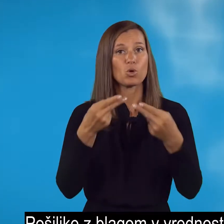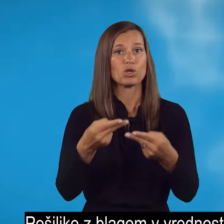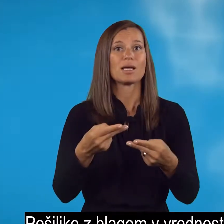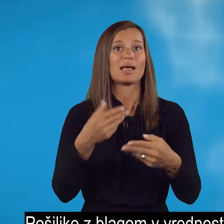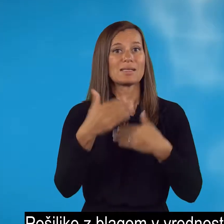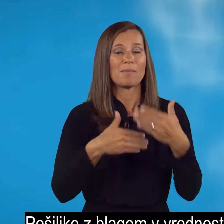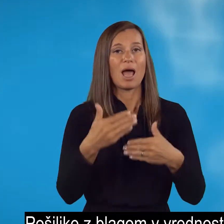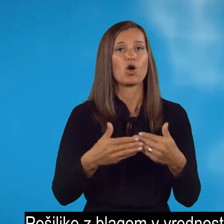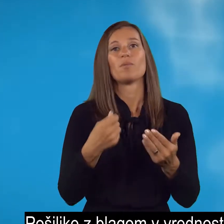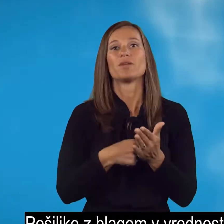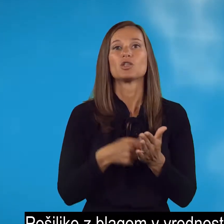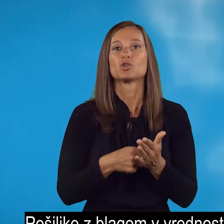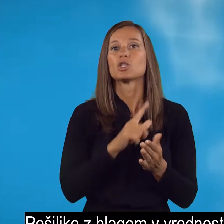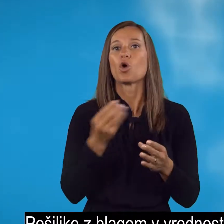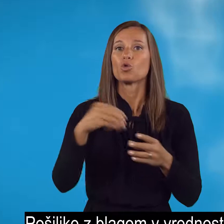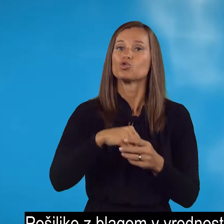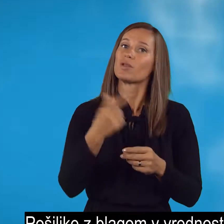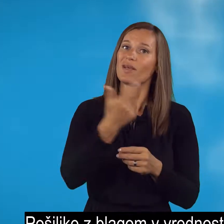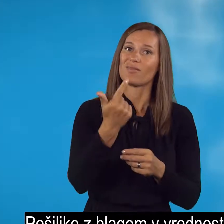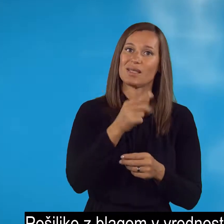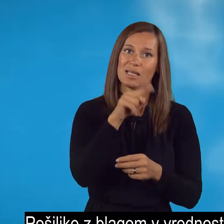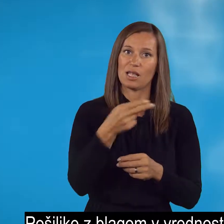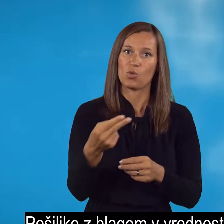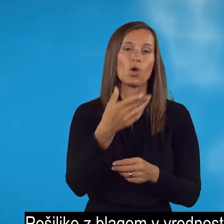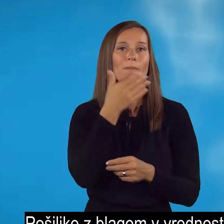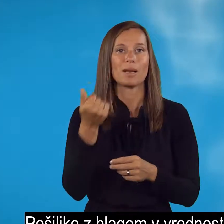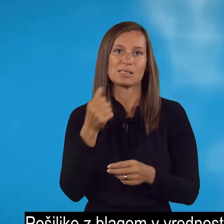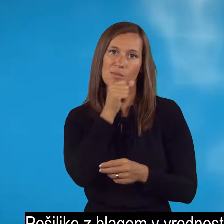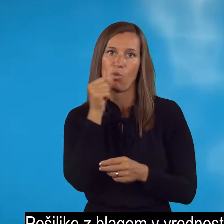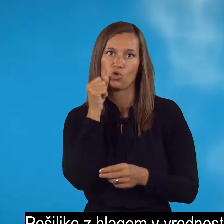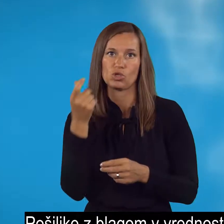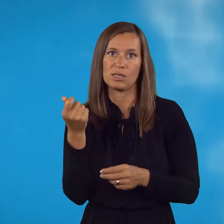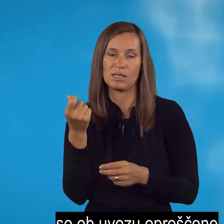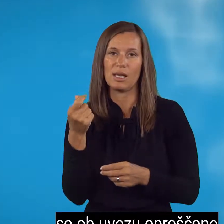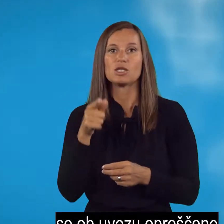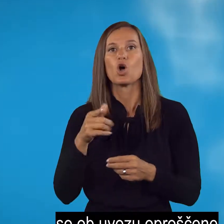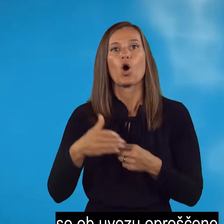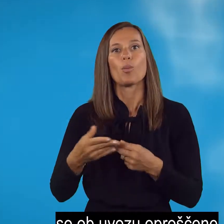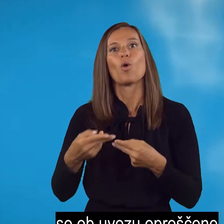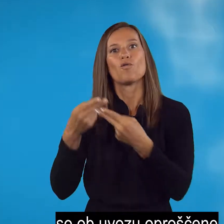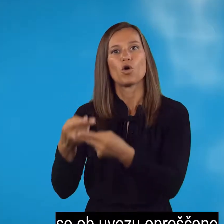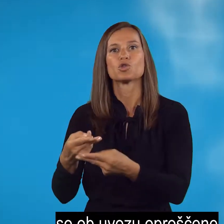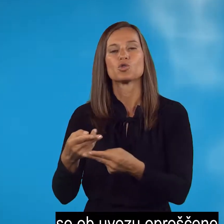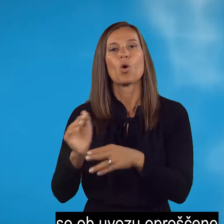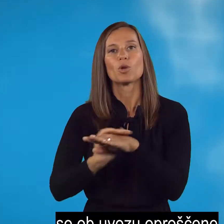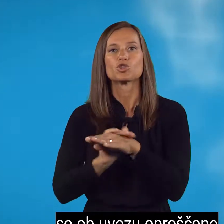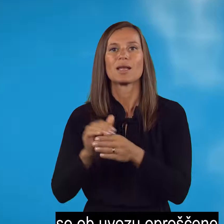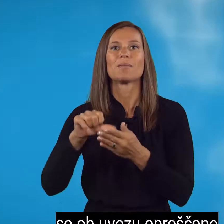Pošiljke z blagom v vrednosti do vključno 22 evrov, brez poštnine, so ob uvozu oproščene plačila vseh